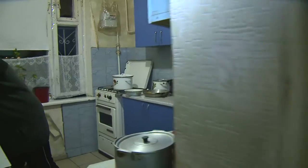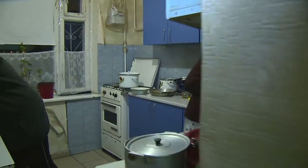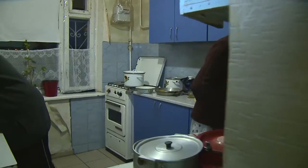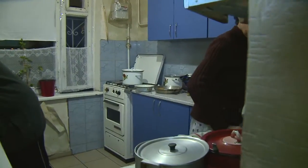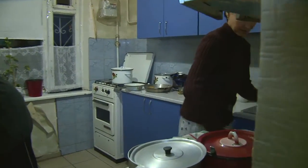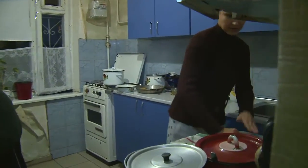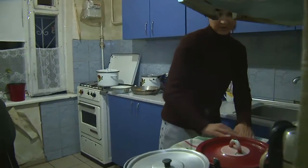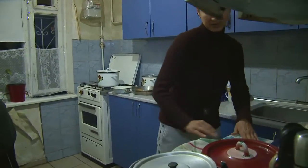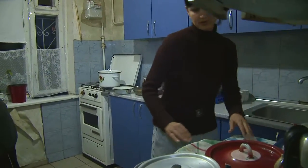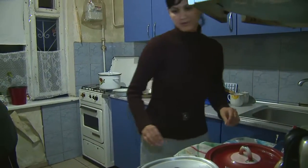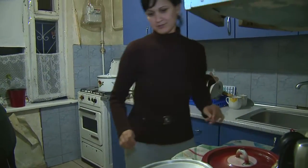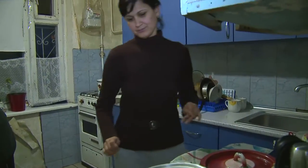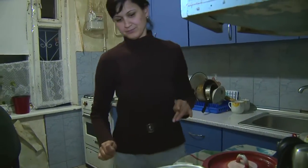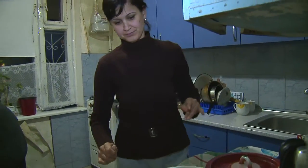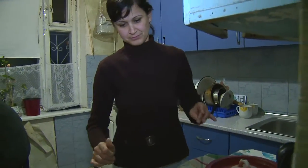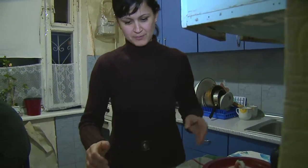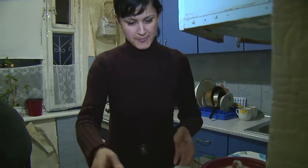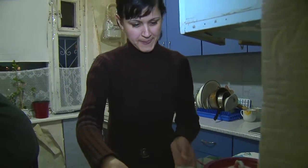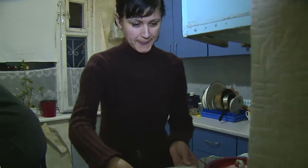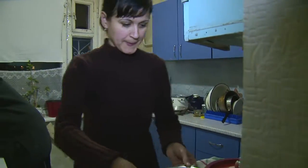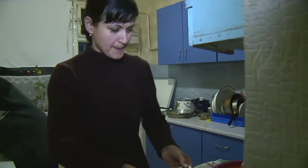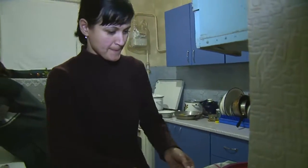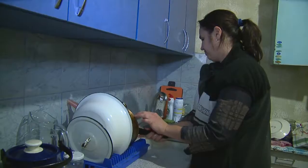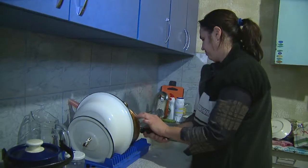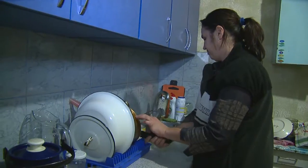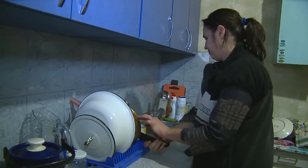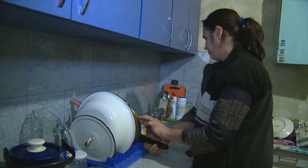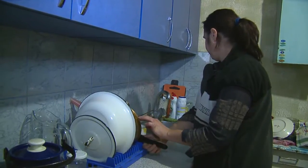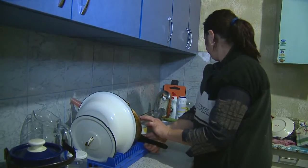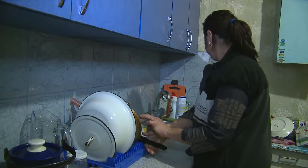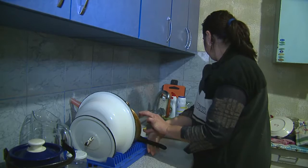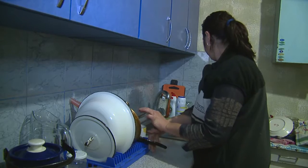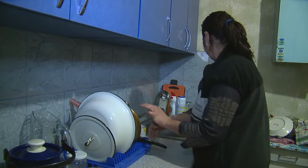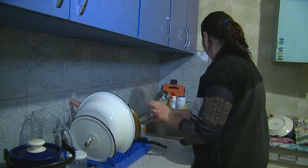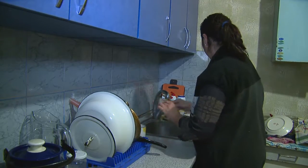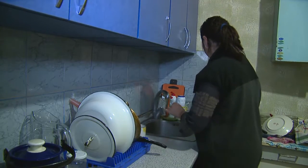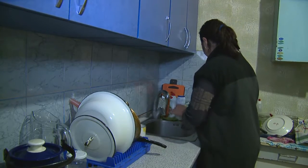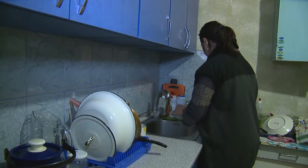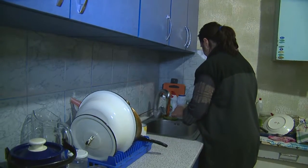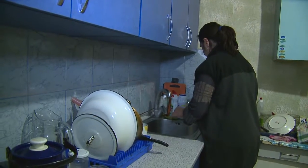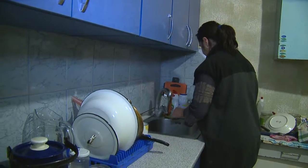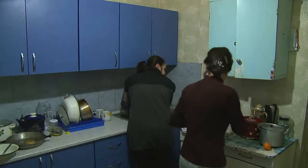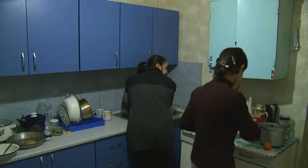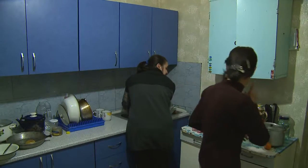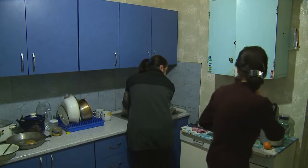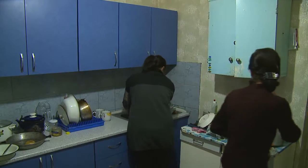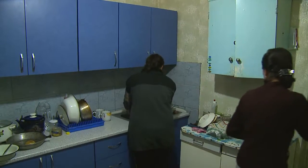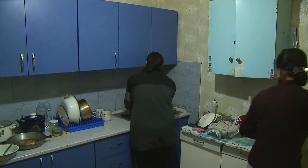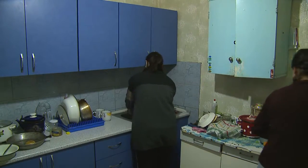этой квартире живет несколько семей глухих. Получается своего рода коммуналка. Таких квартир в этом подъезде 7. У импровизированного общежития